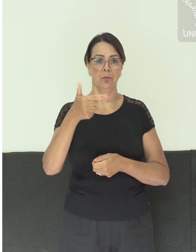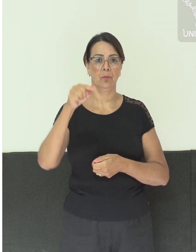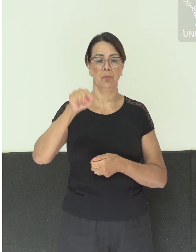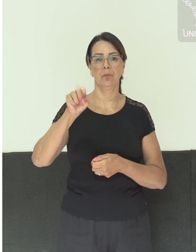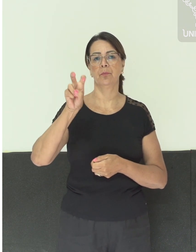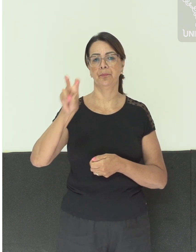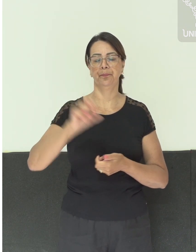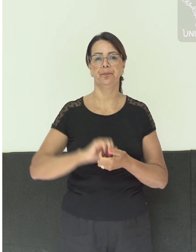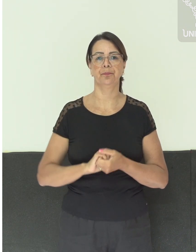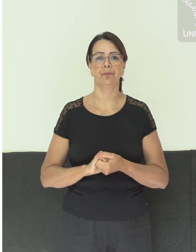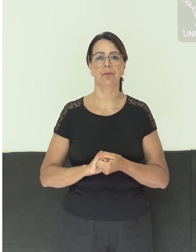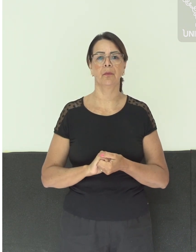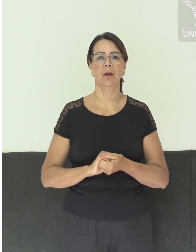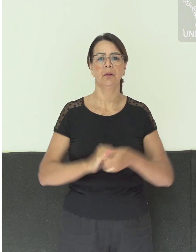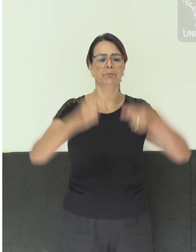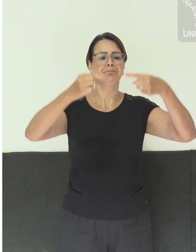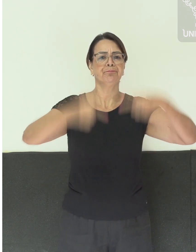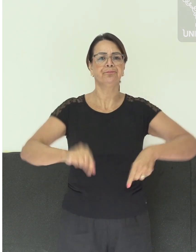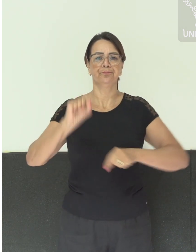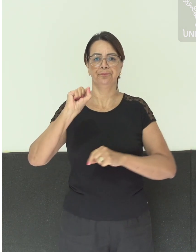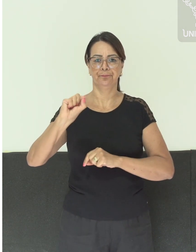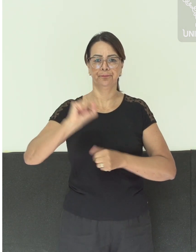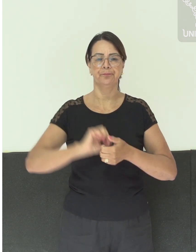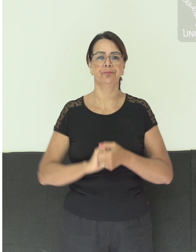7.2.5 Concorrerão entre si.